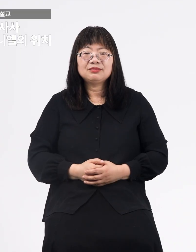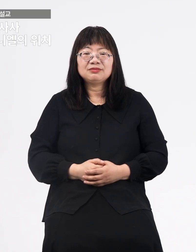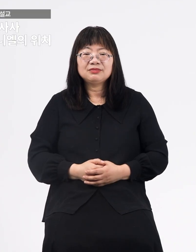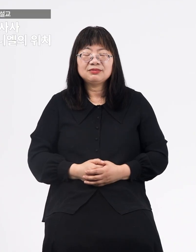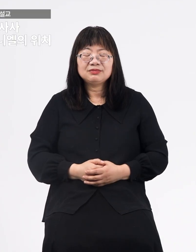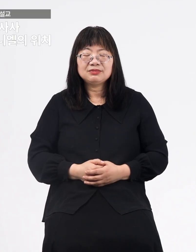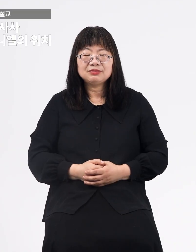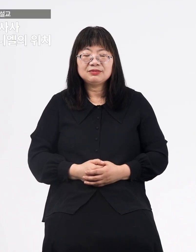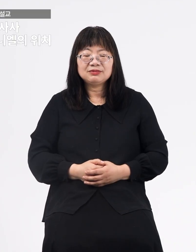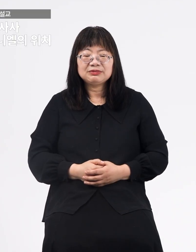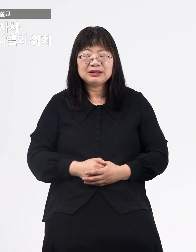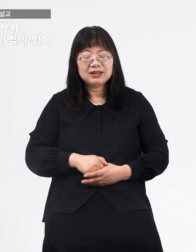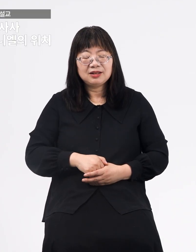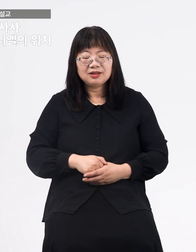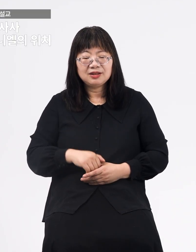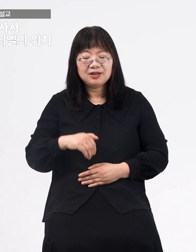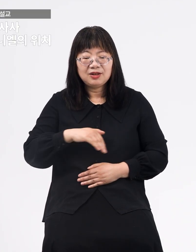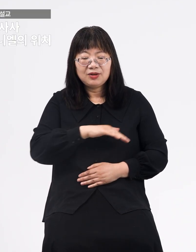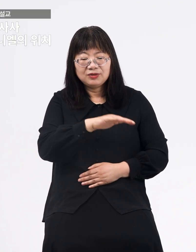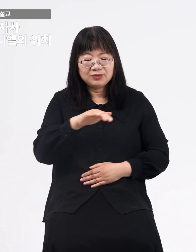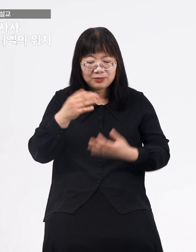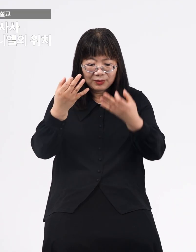탄식하는 분이네.